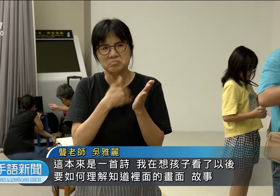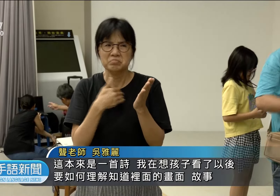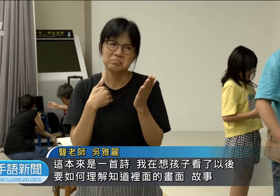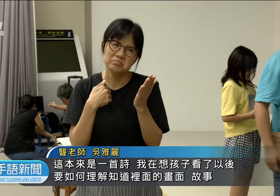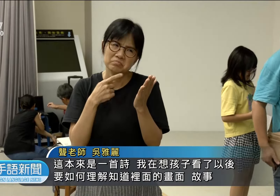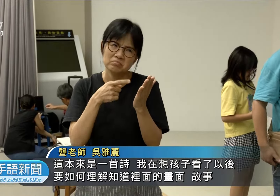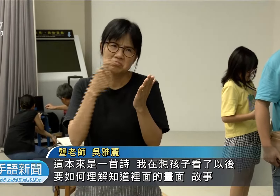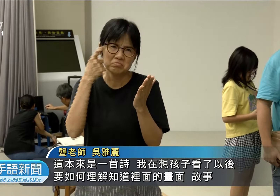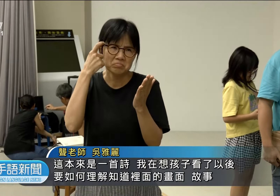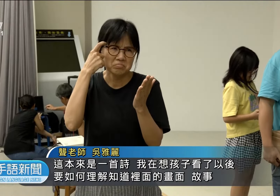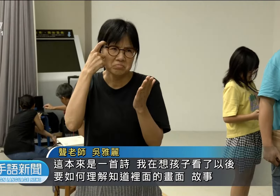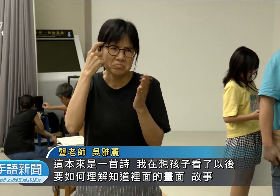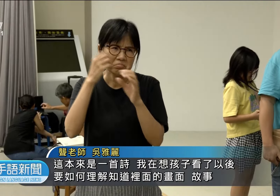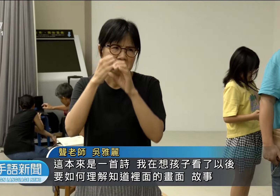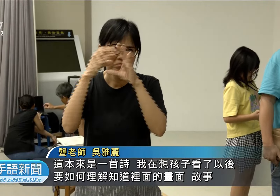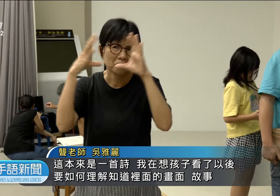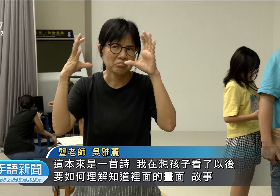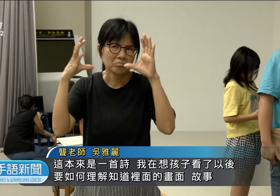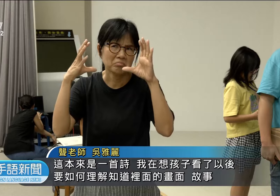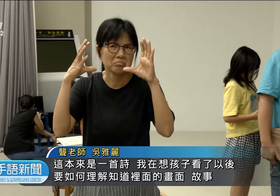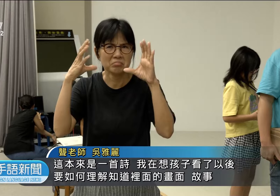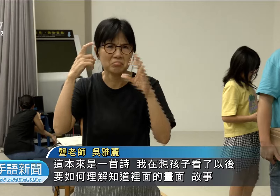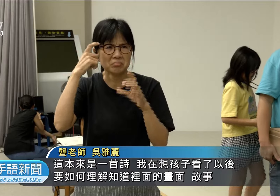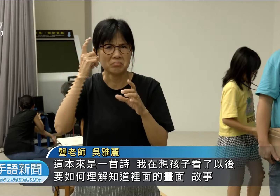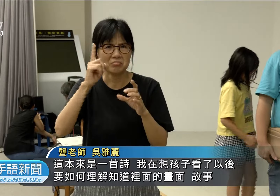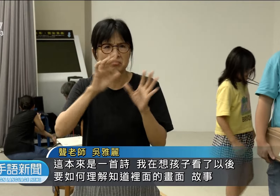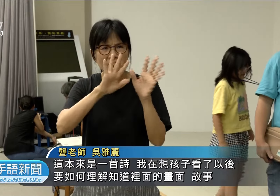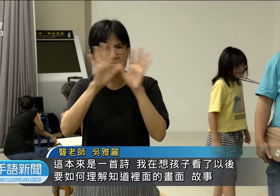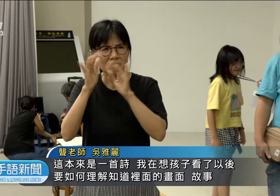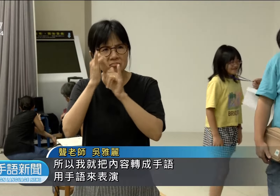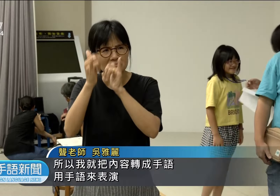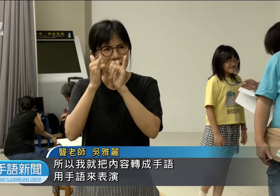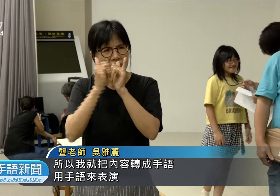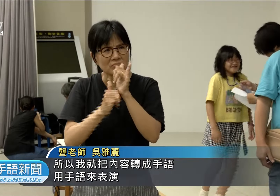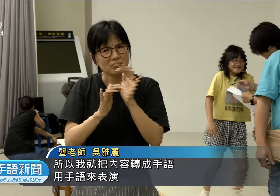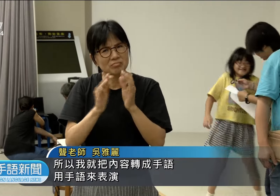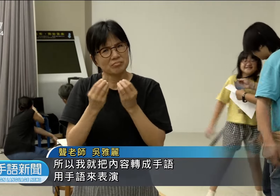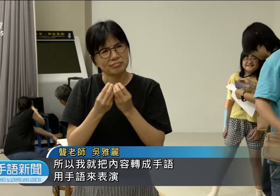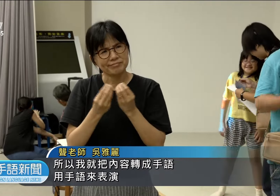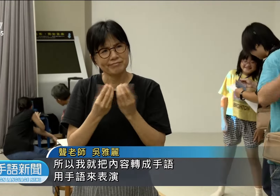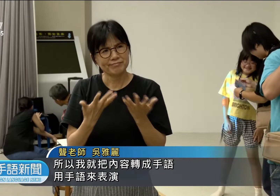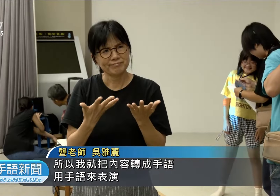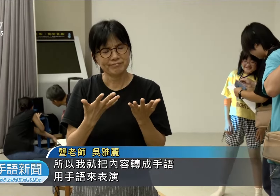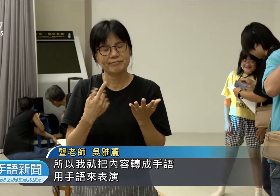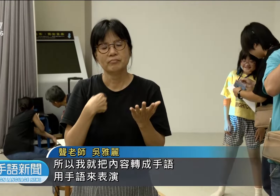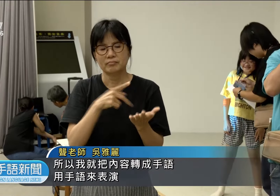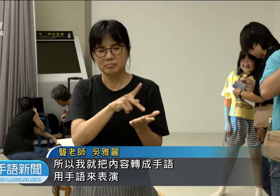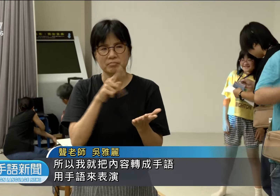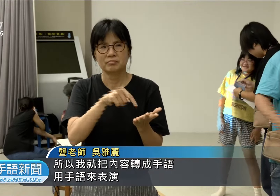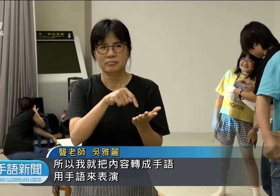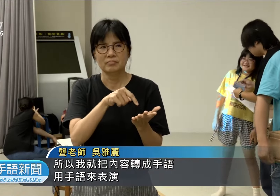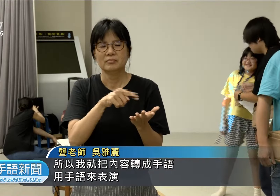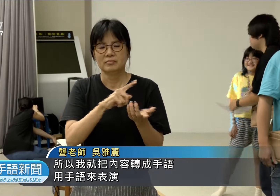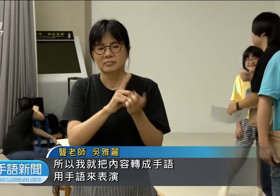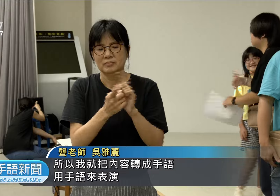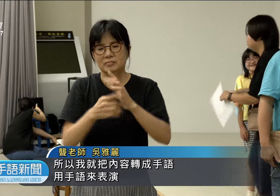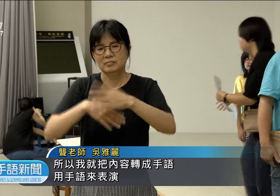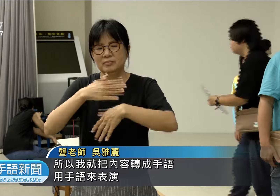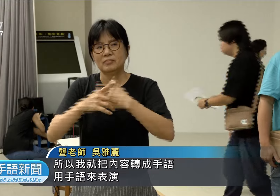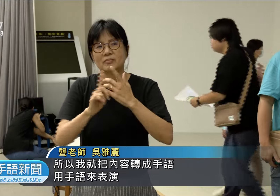如何理解知道里面的画面故事，所以我就把内容转成手语，用